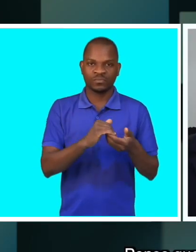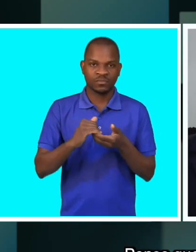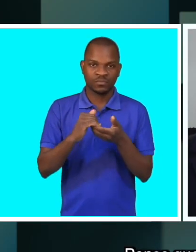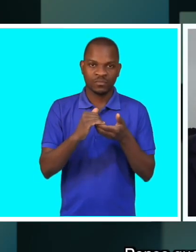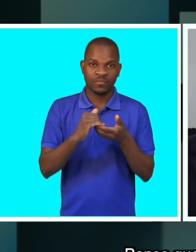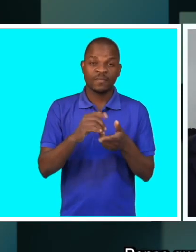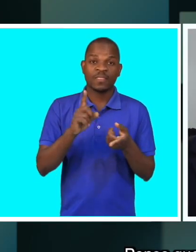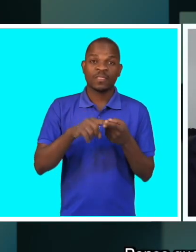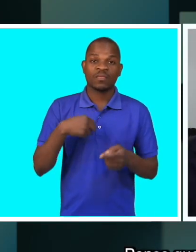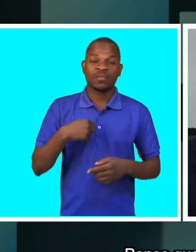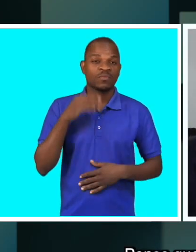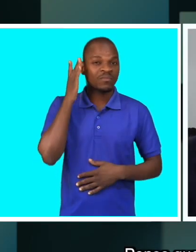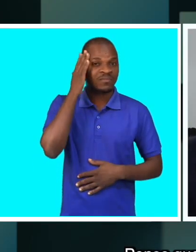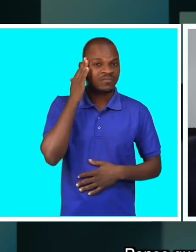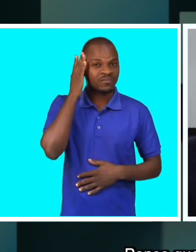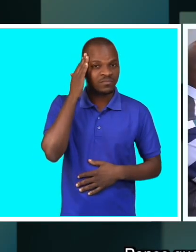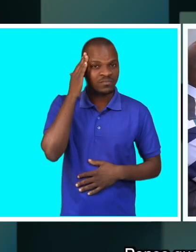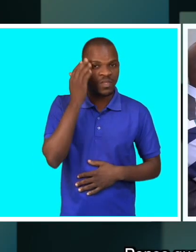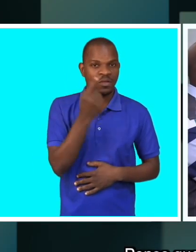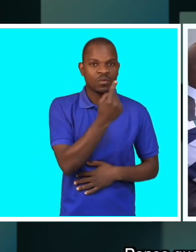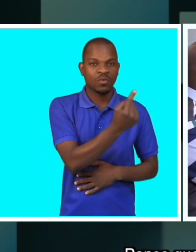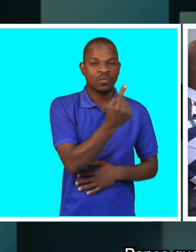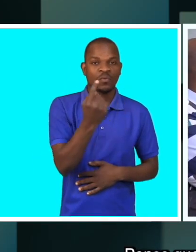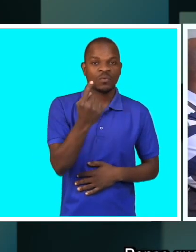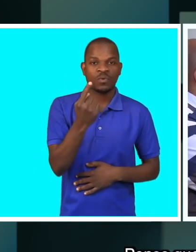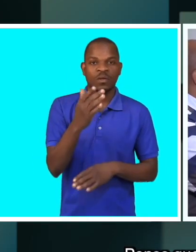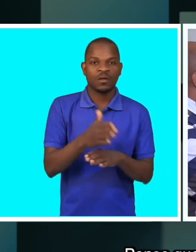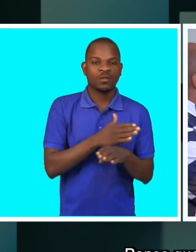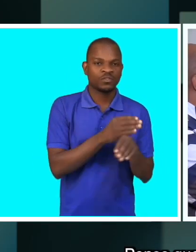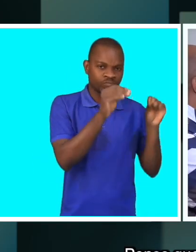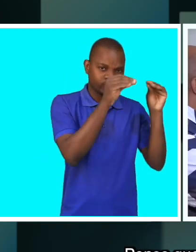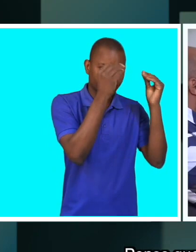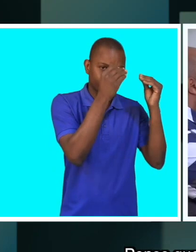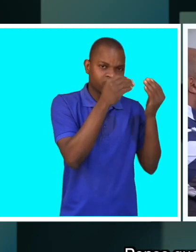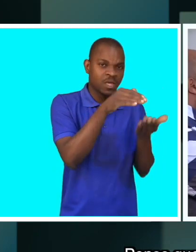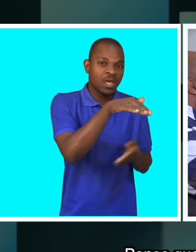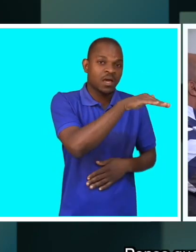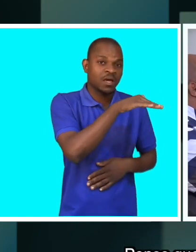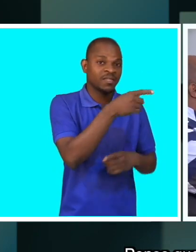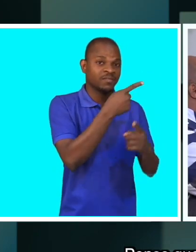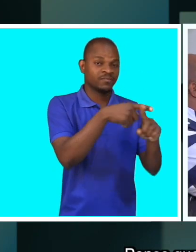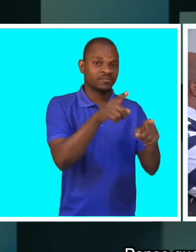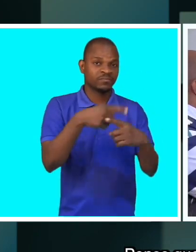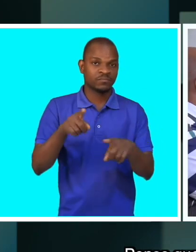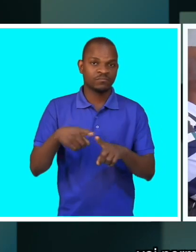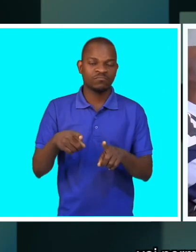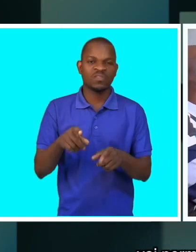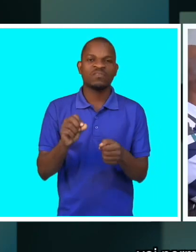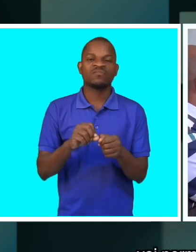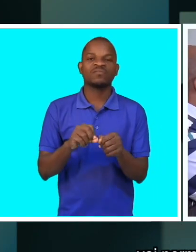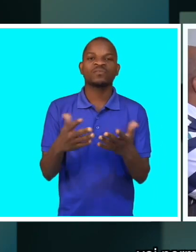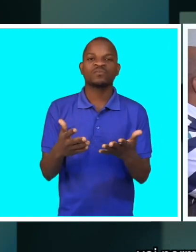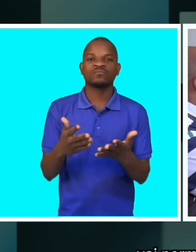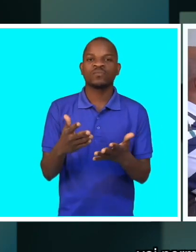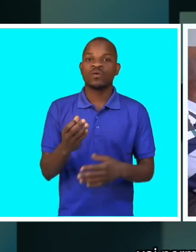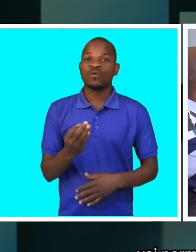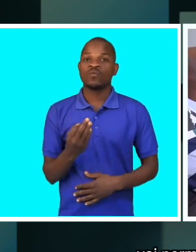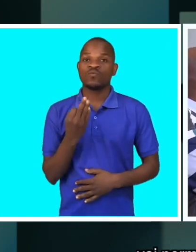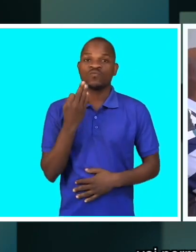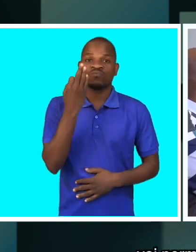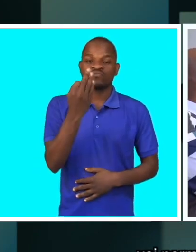penso que o fato de ter cada um a sua formação em uma área específica vai permitir